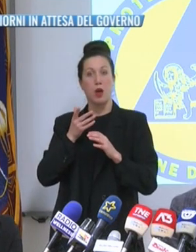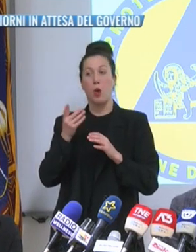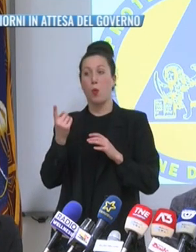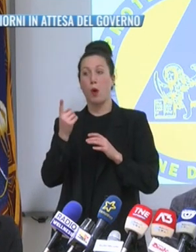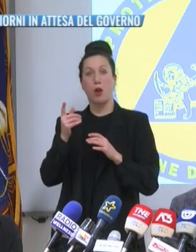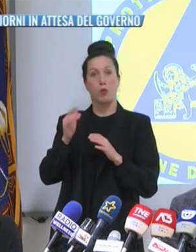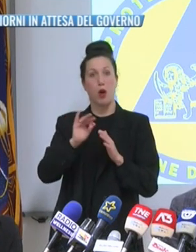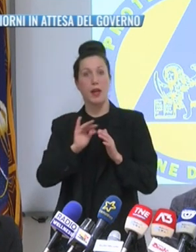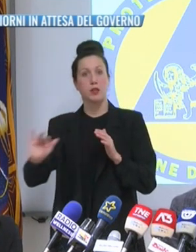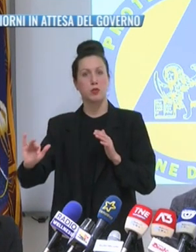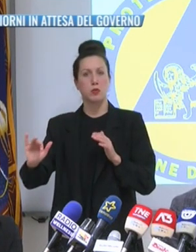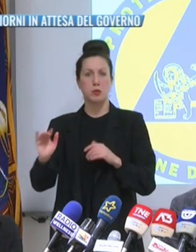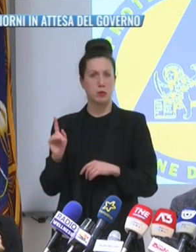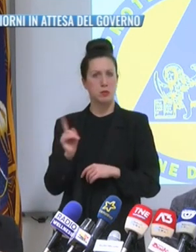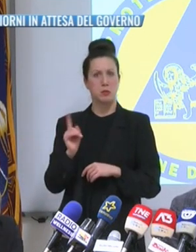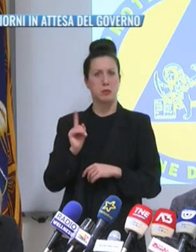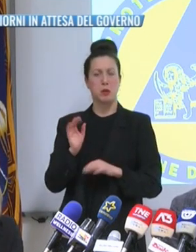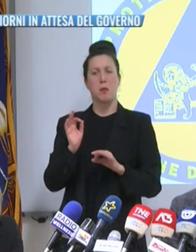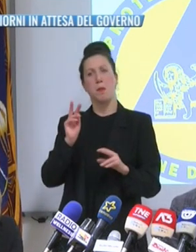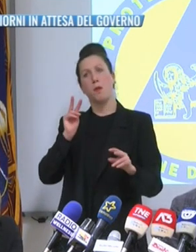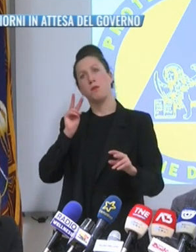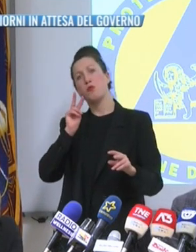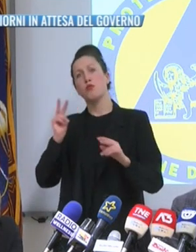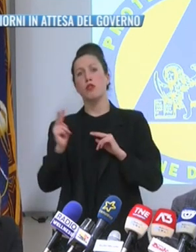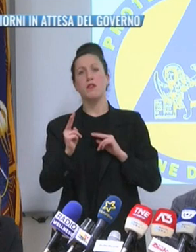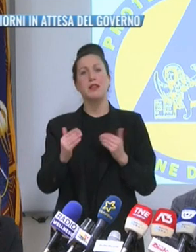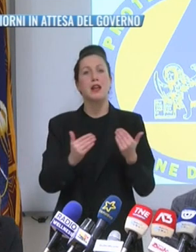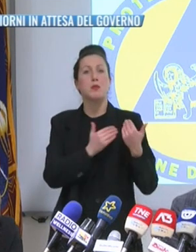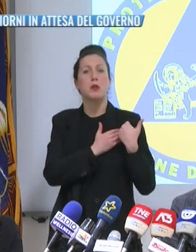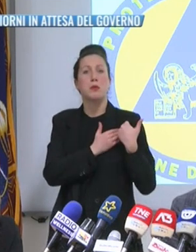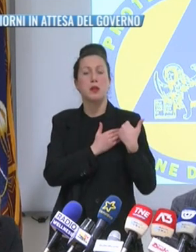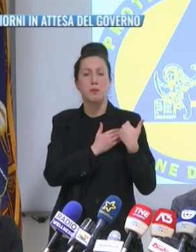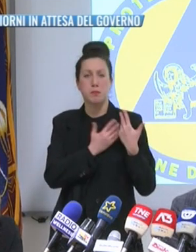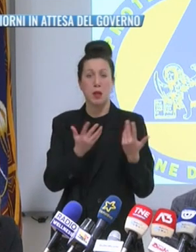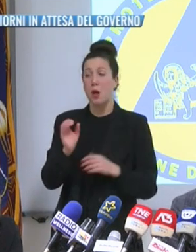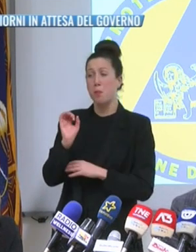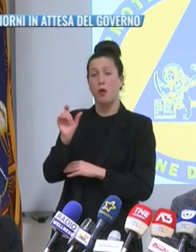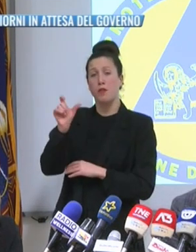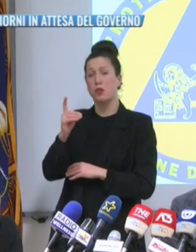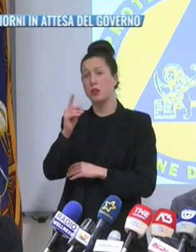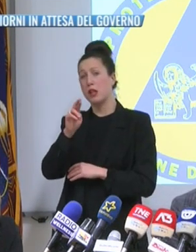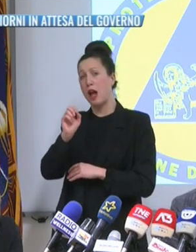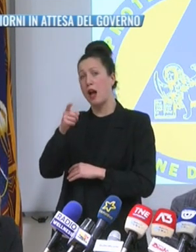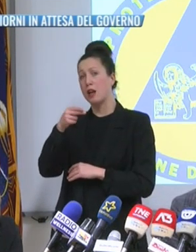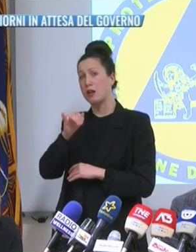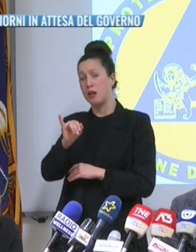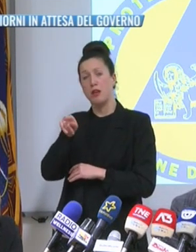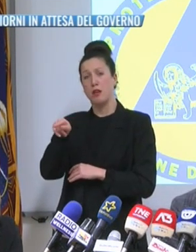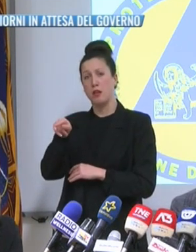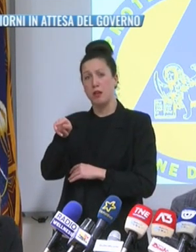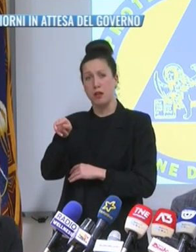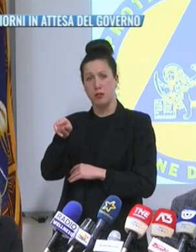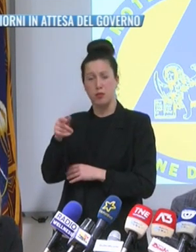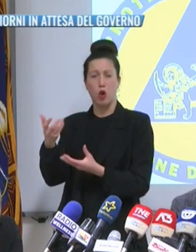responsabilità. È una persona come il professor Draghi, che è concreto e responsabile, sa benissimo che l'autonomia, e lui li